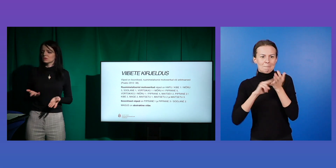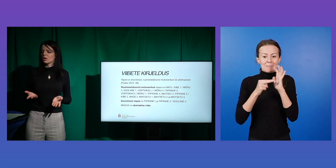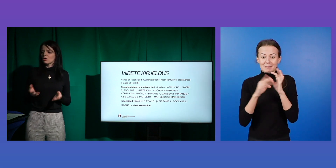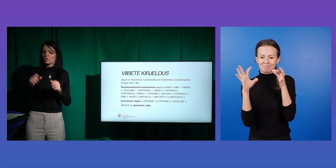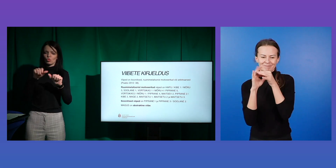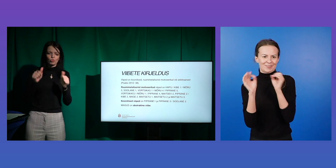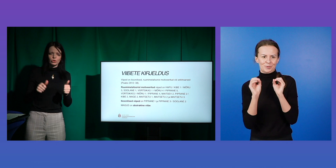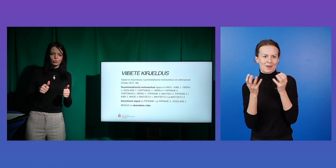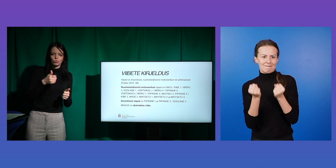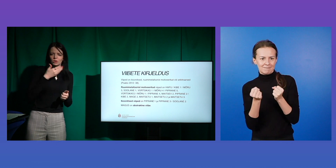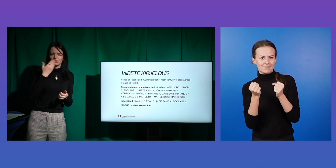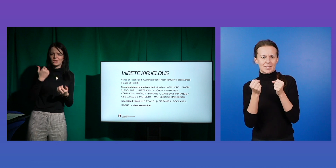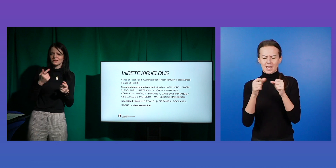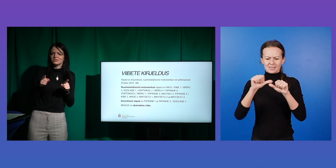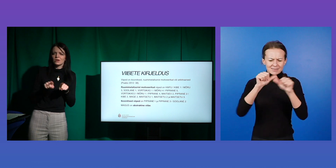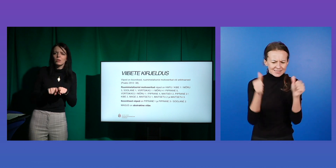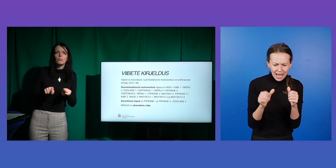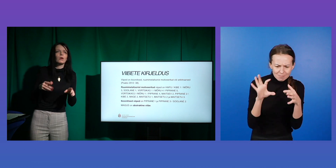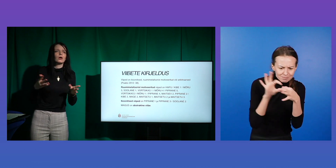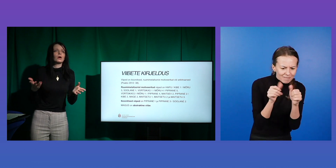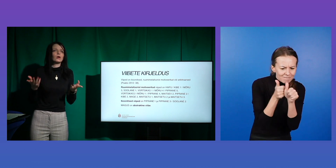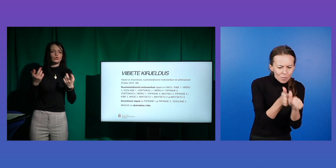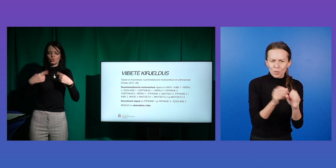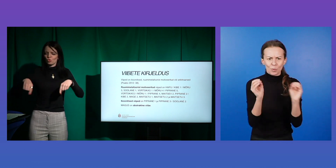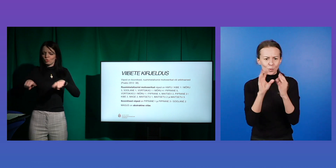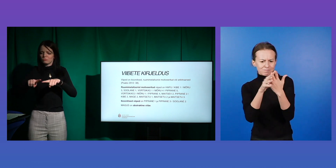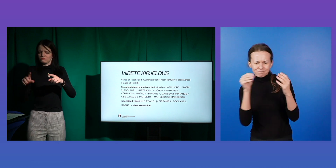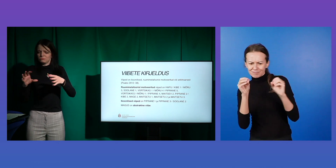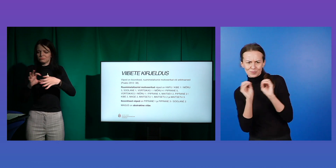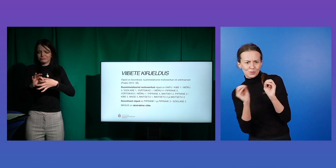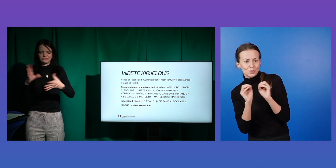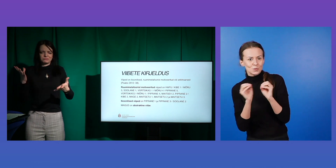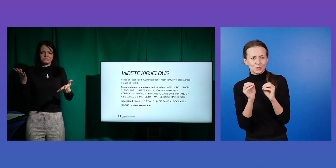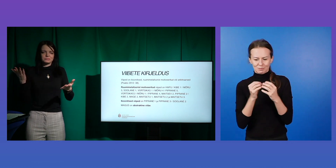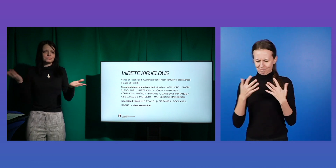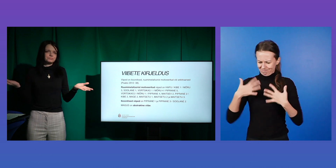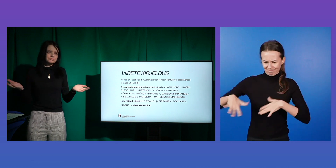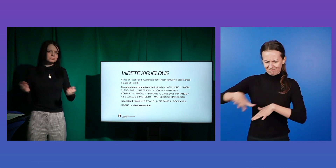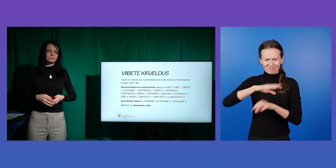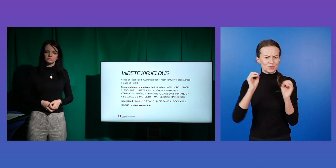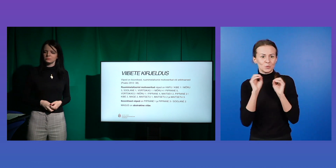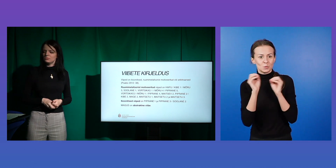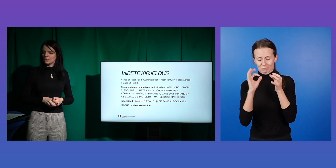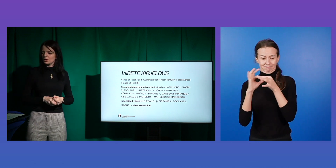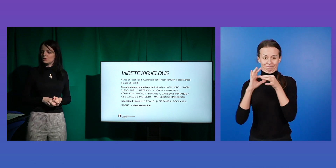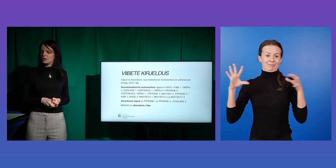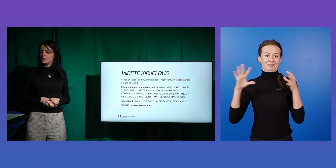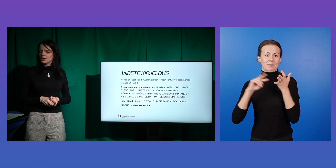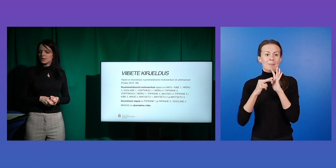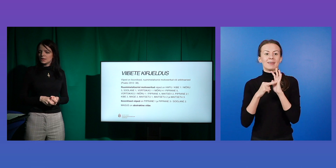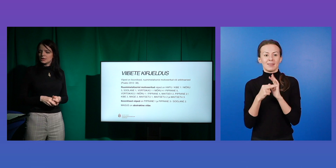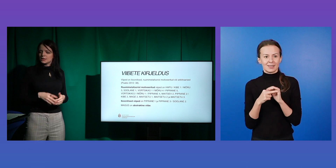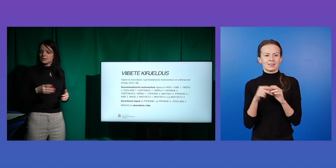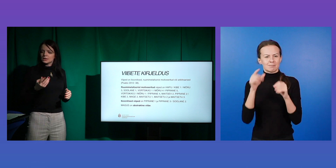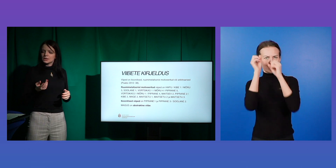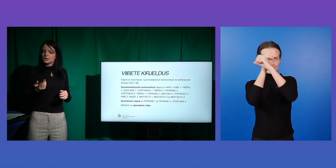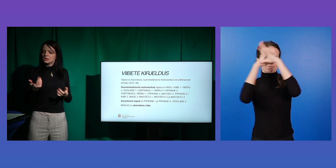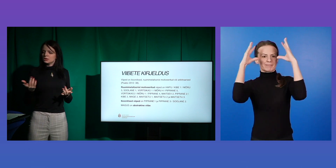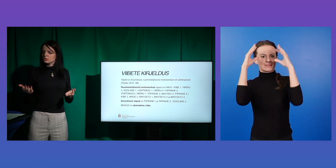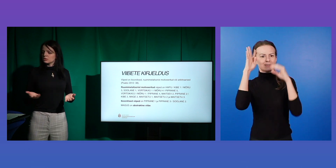et ei ole ei kujuga, ei ole ka kuidagi ruumikohaga seotud, et on